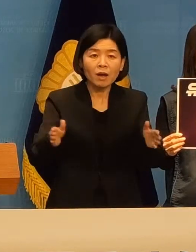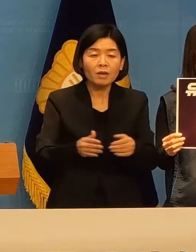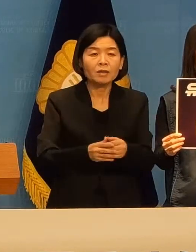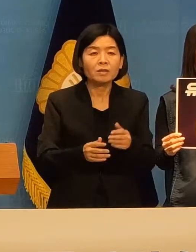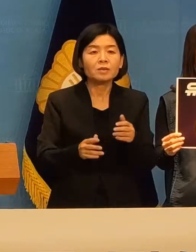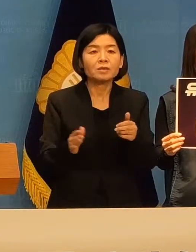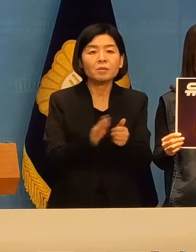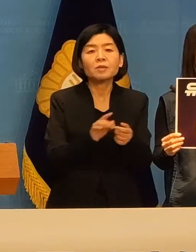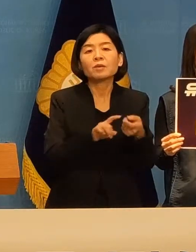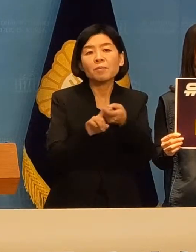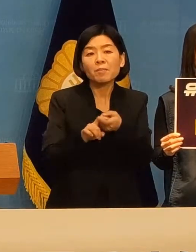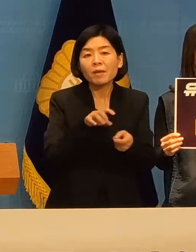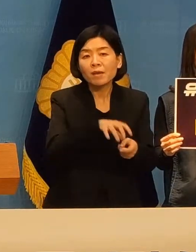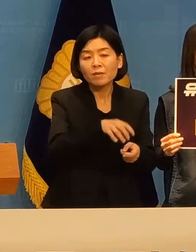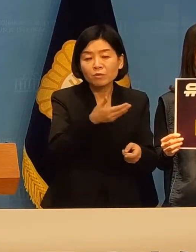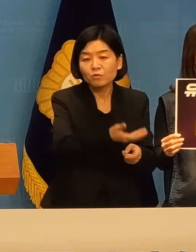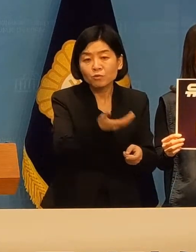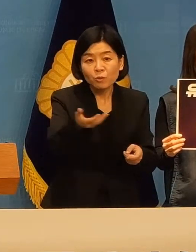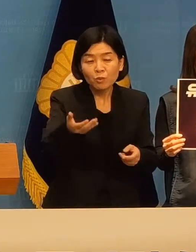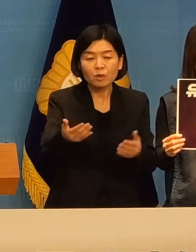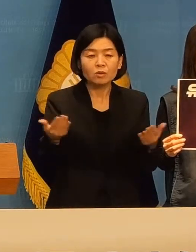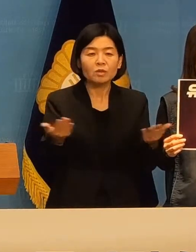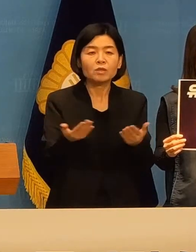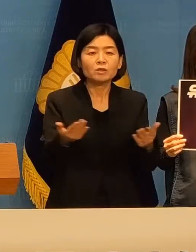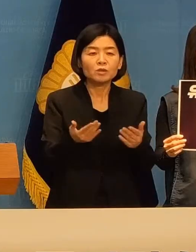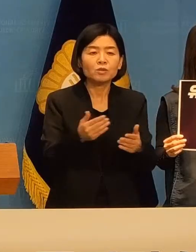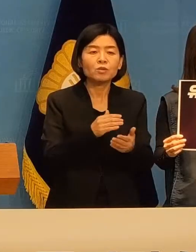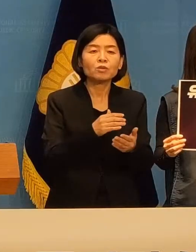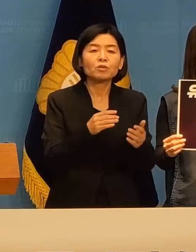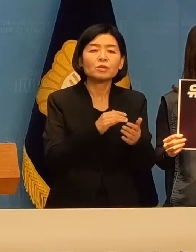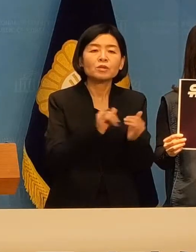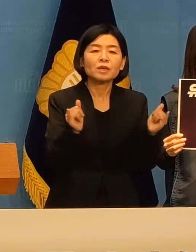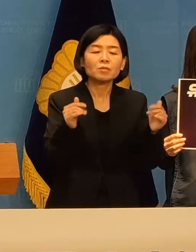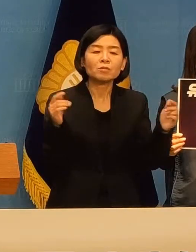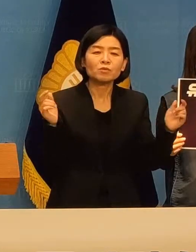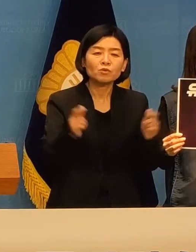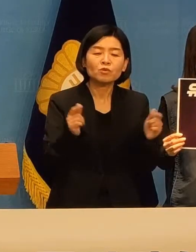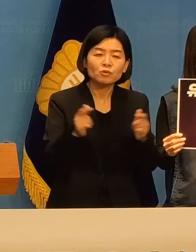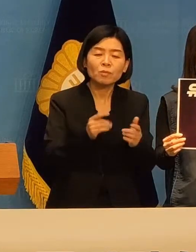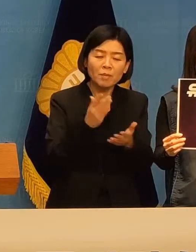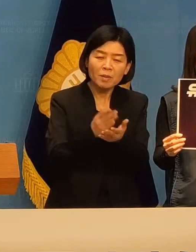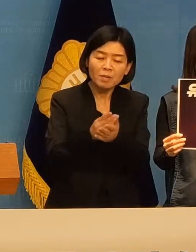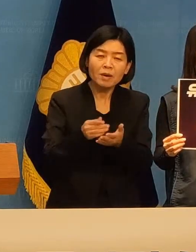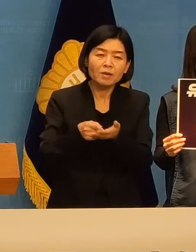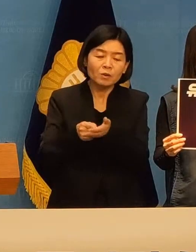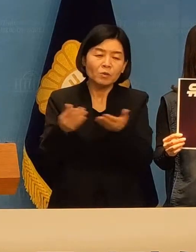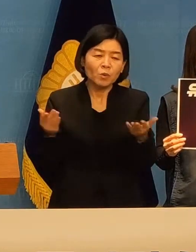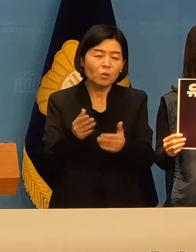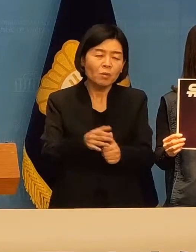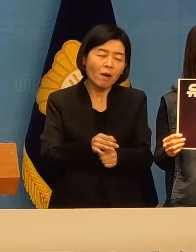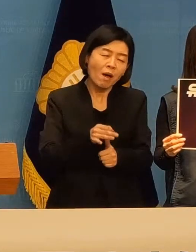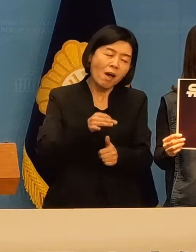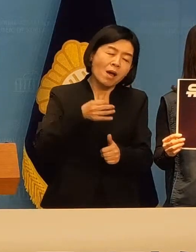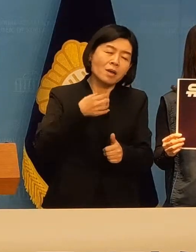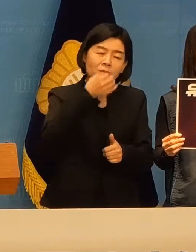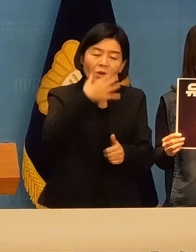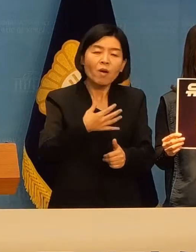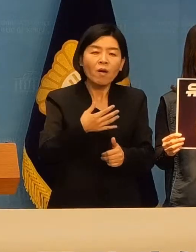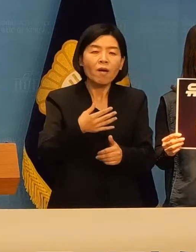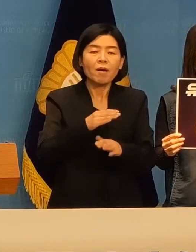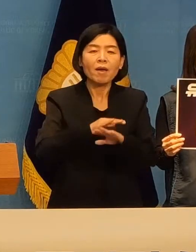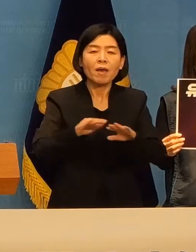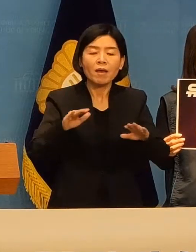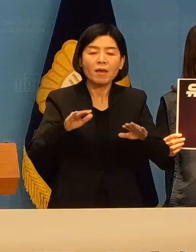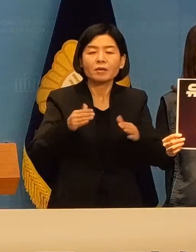유통분과에는 구조조정 대응 투쟁, 노동강도 저지 투쟁이 끊이지 않았다. 백화점에서 판매되는